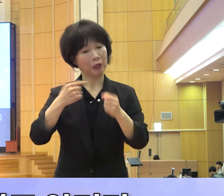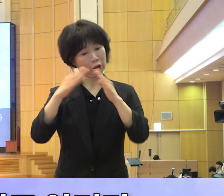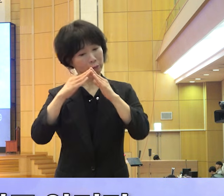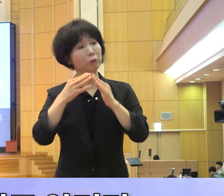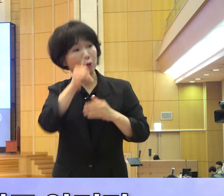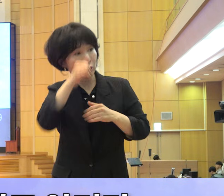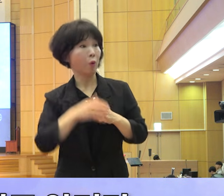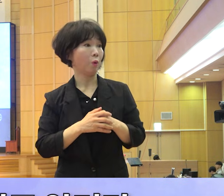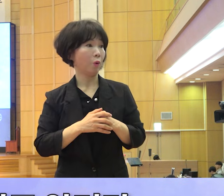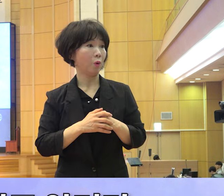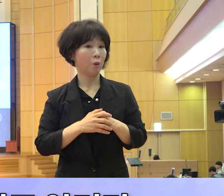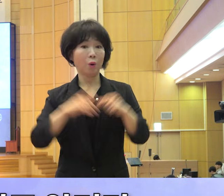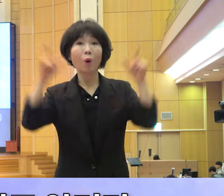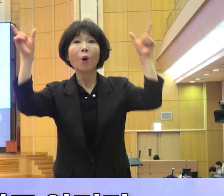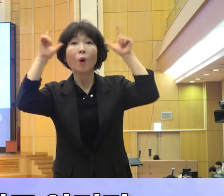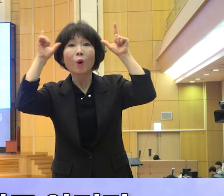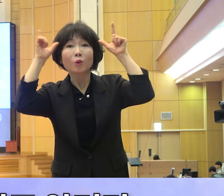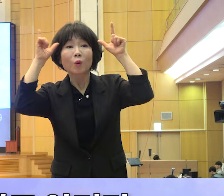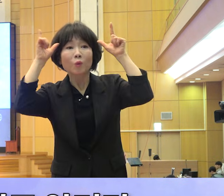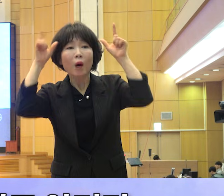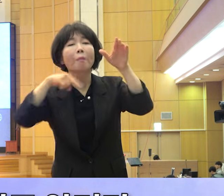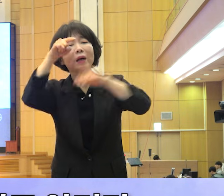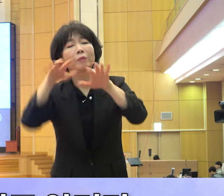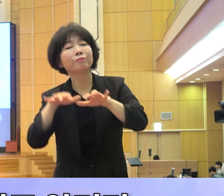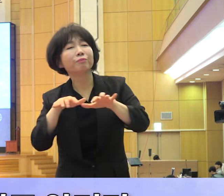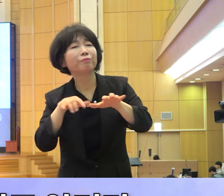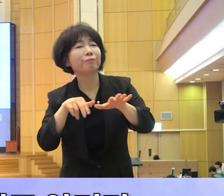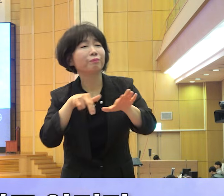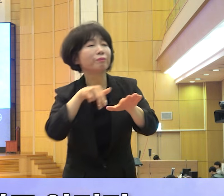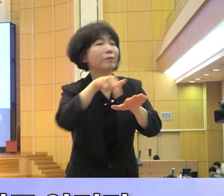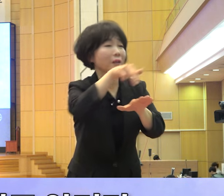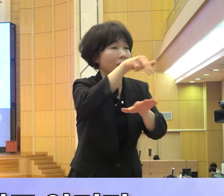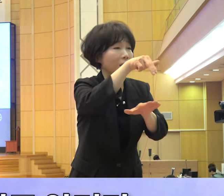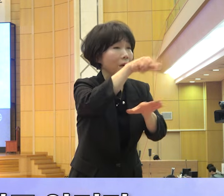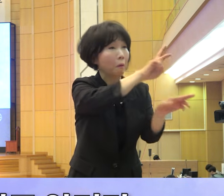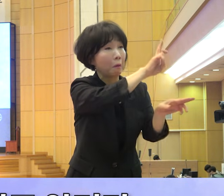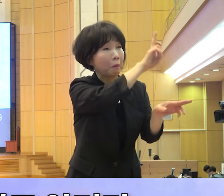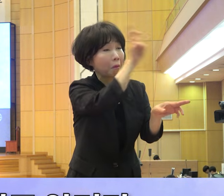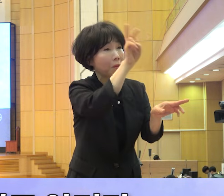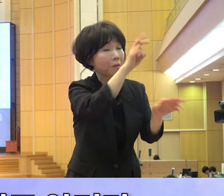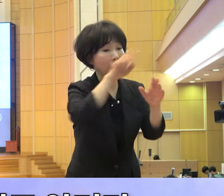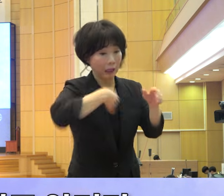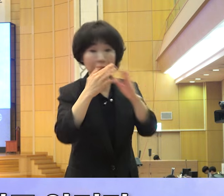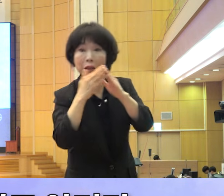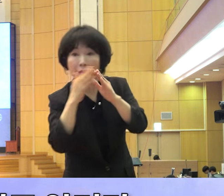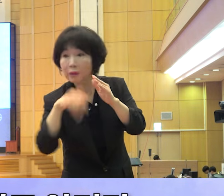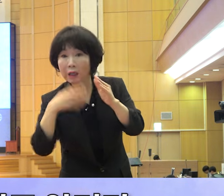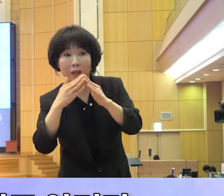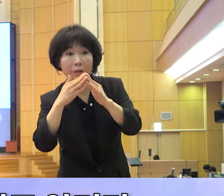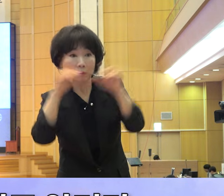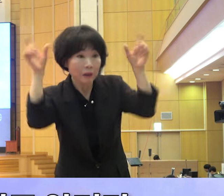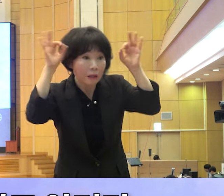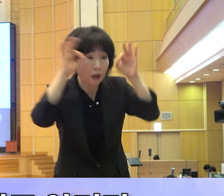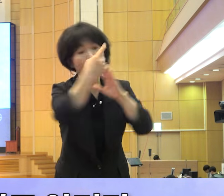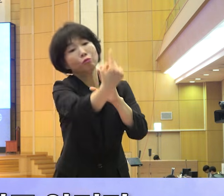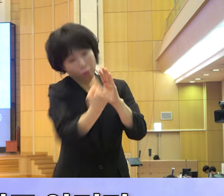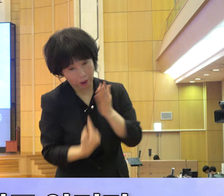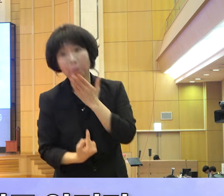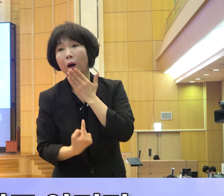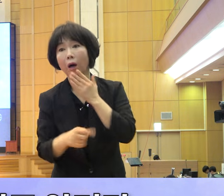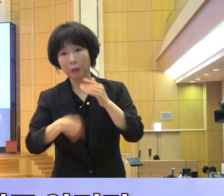소가 나갔다가 집에 들어와도요, 남의 집 외양간으로 들어가는 게 아니라 우리 자기 집 외양간으로 들어가요.